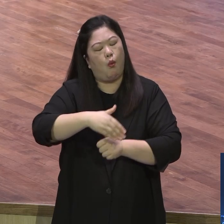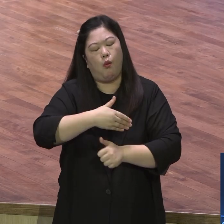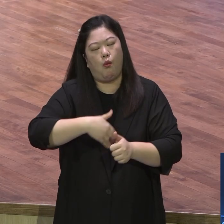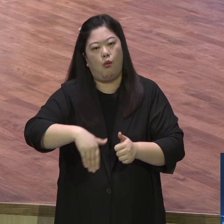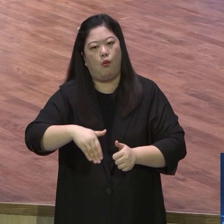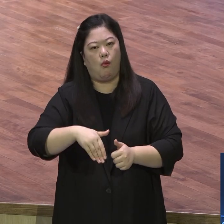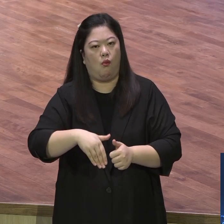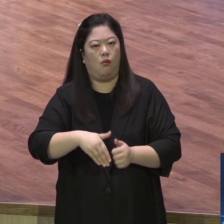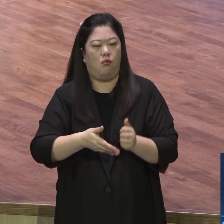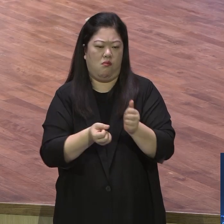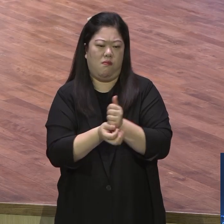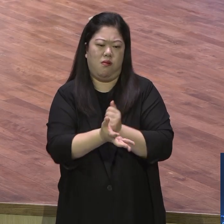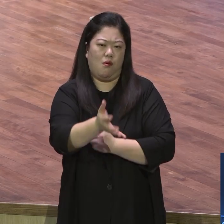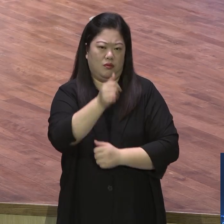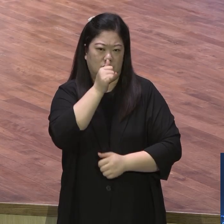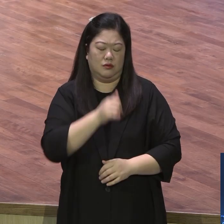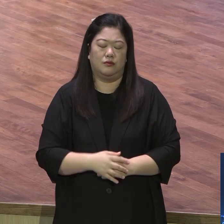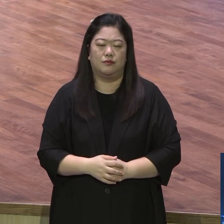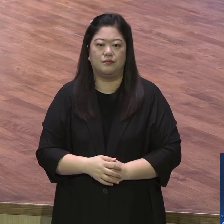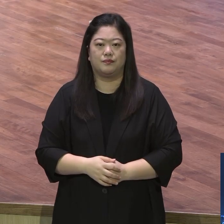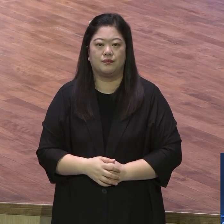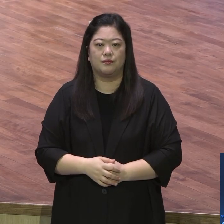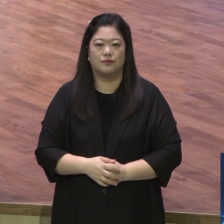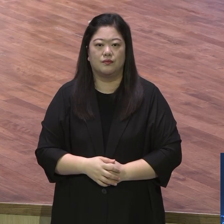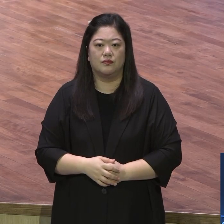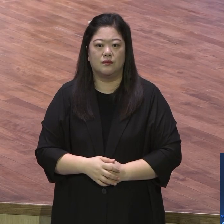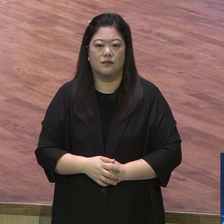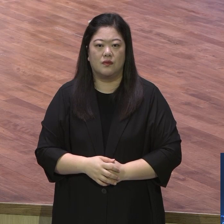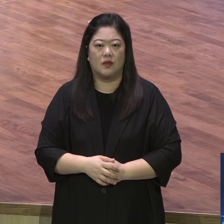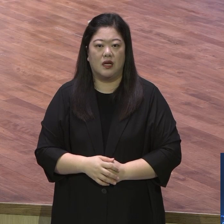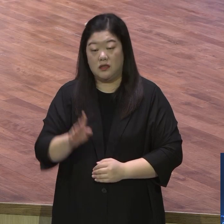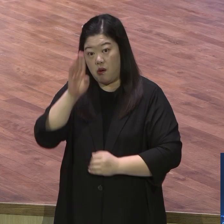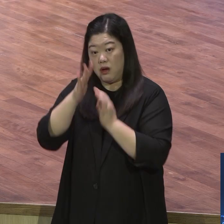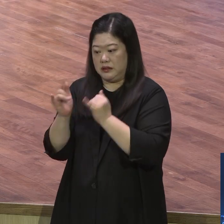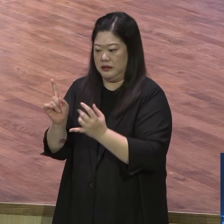예수님께서 이들의 절대 믿음을 보시고